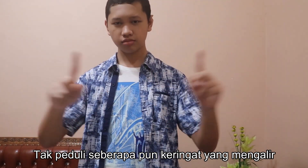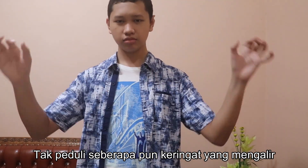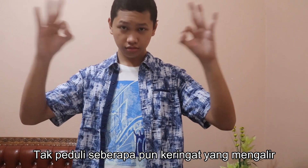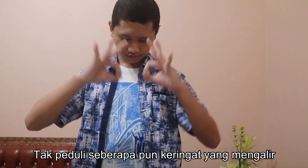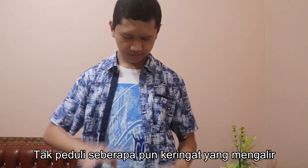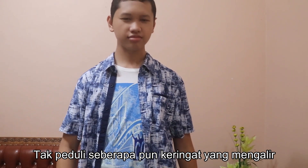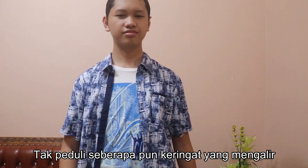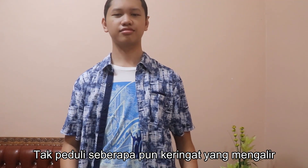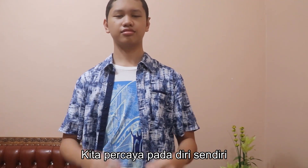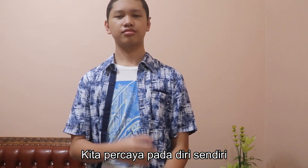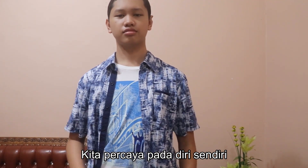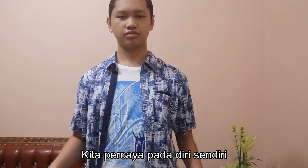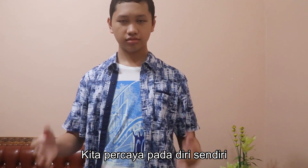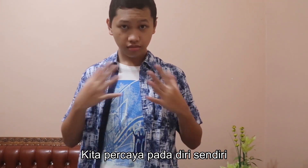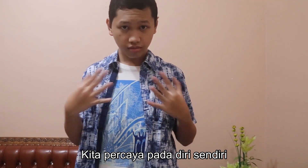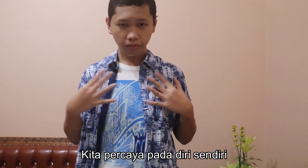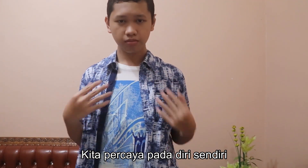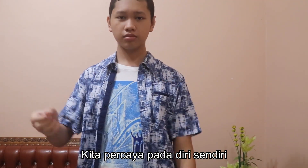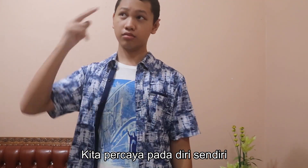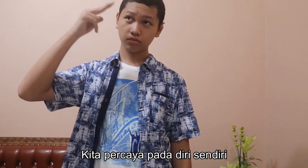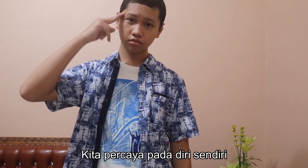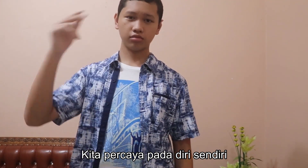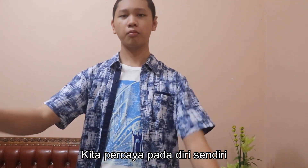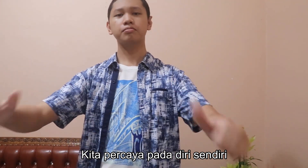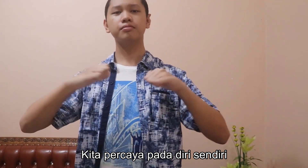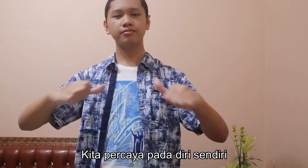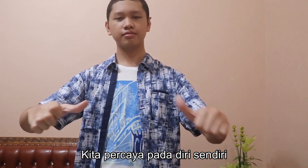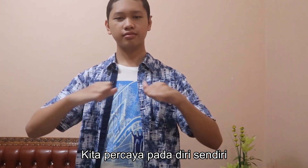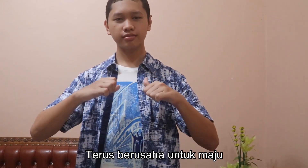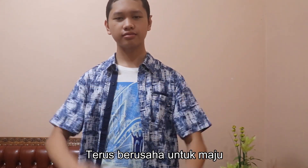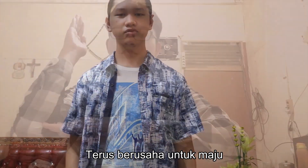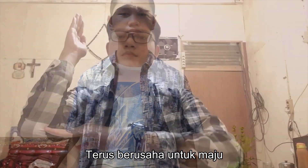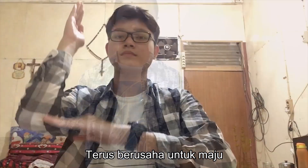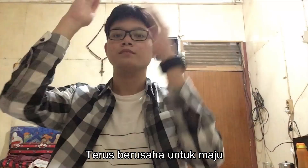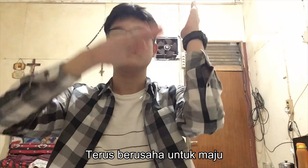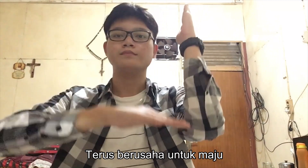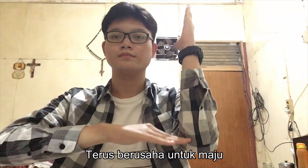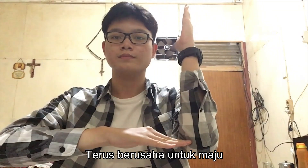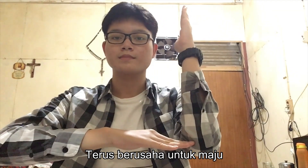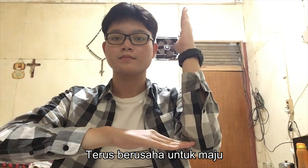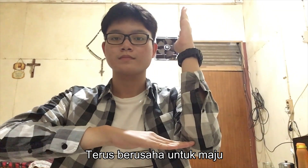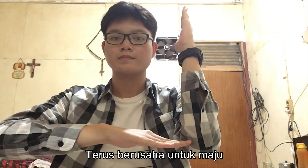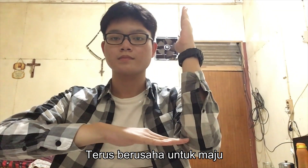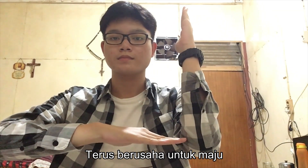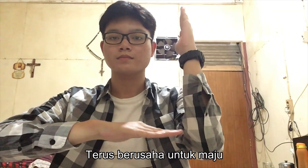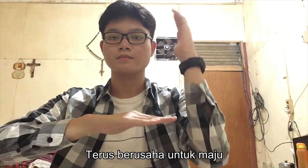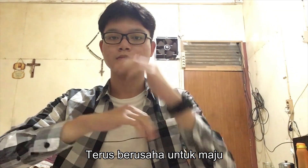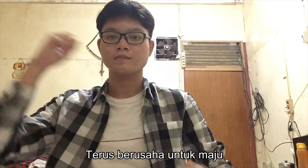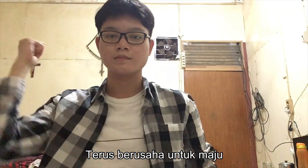水，我们相信自己，拼把进取，